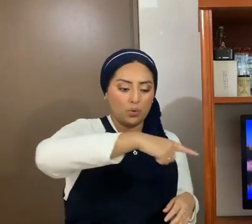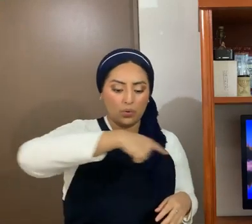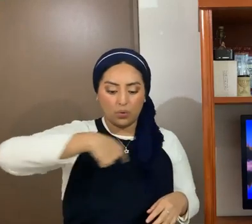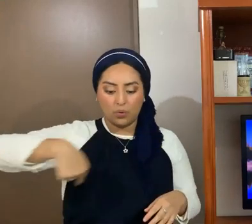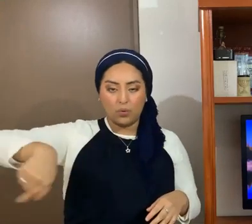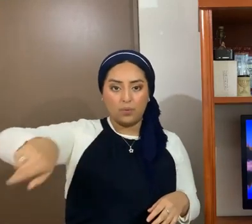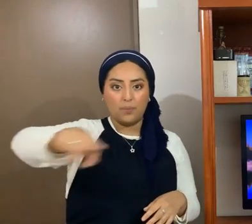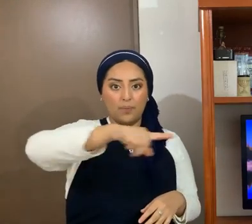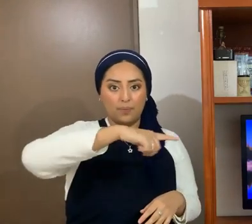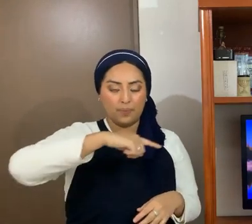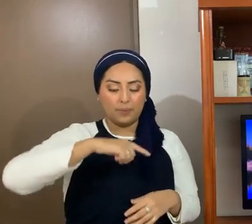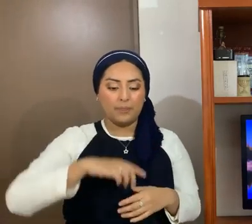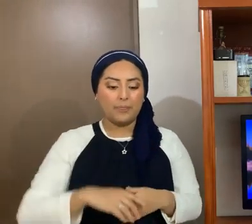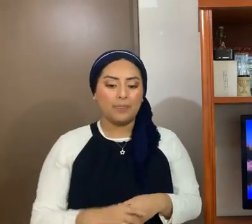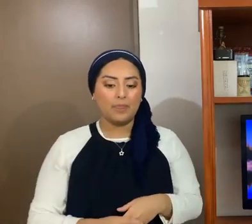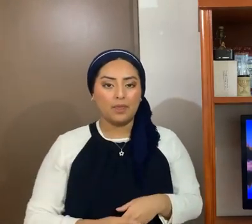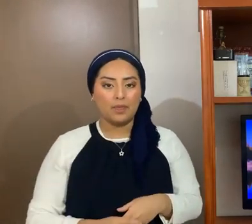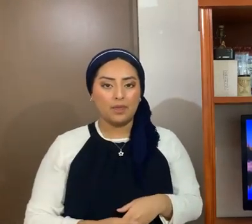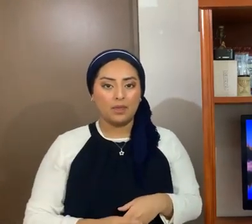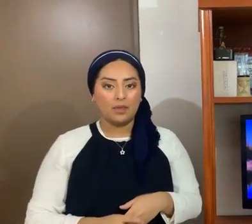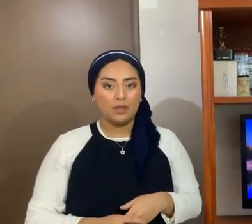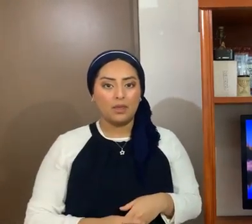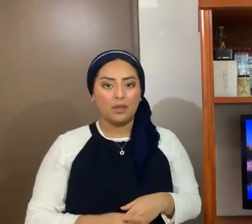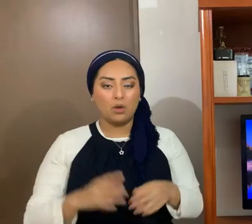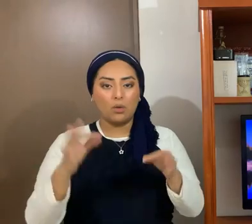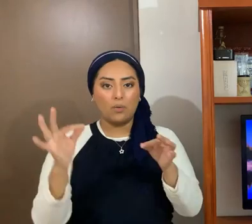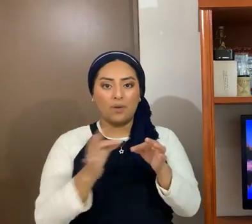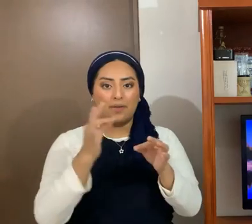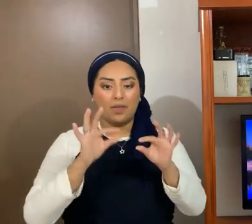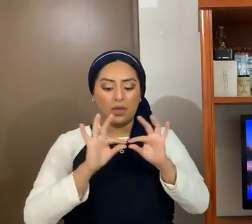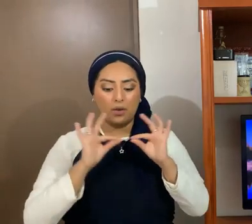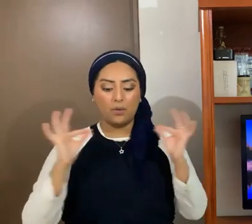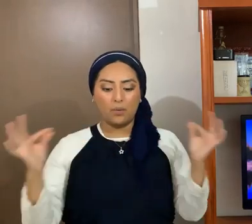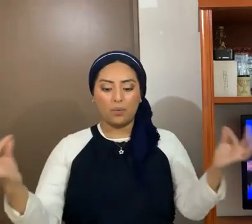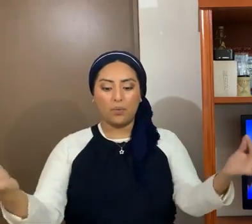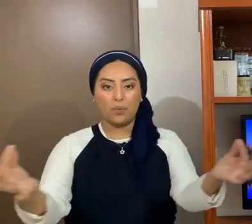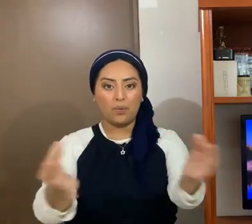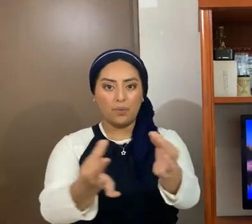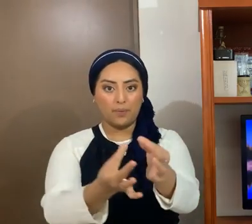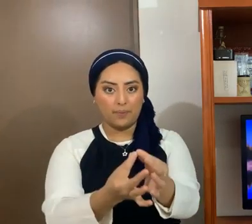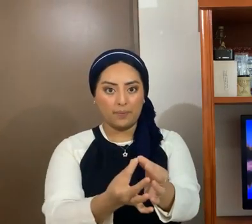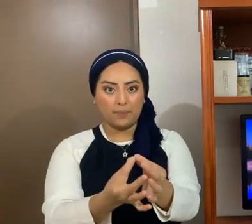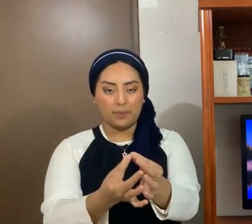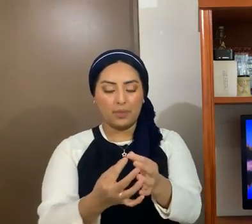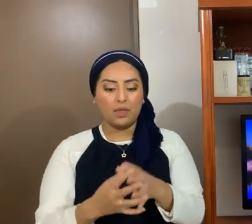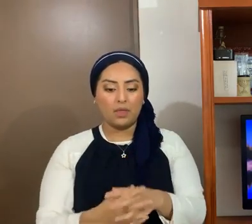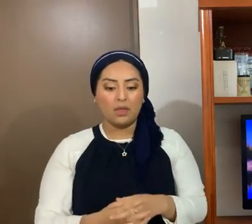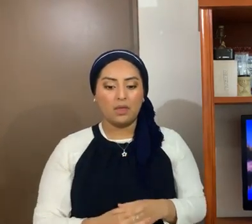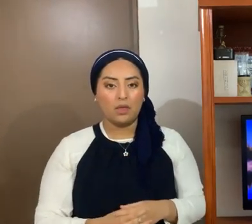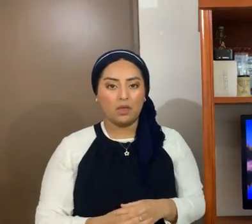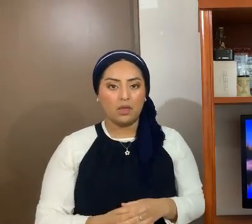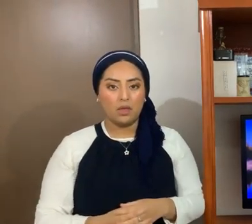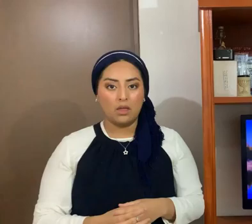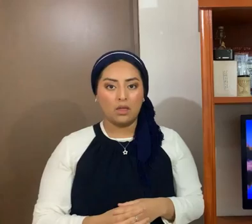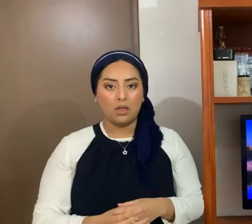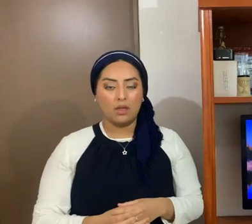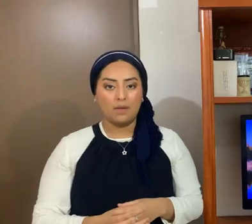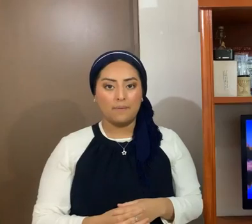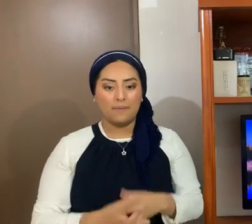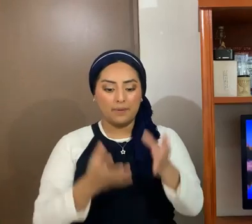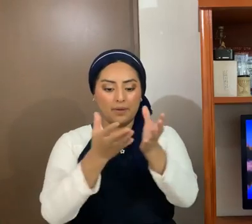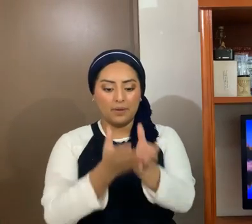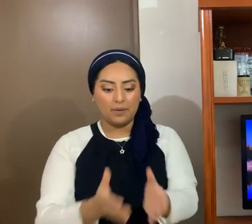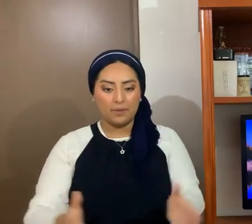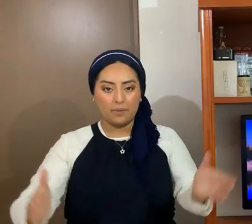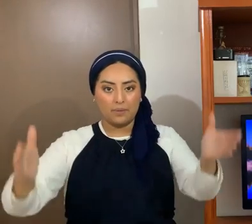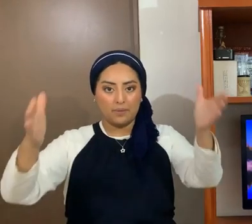5 codos, y lo ceñía alrededor un cordón de 30 codos. Y rodeaban aquel mar por debajo de su borde, alrededor de unas bolas